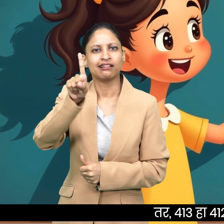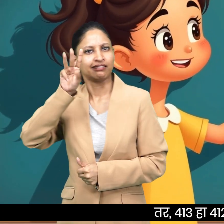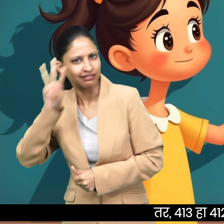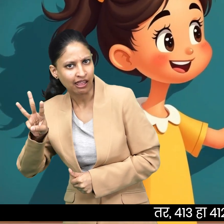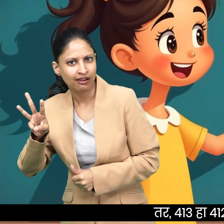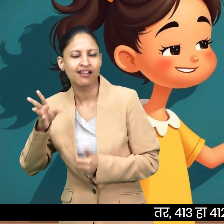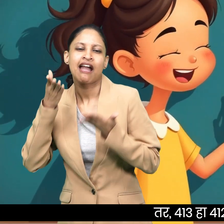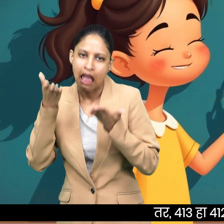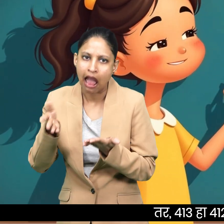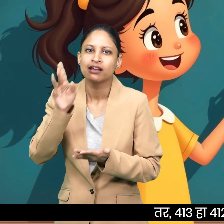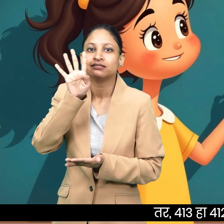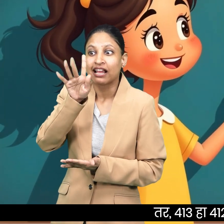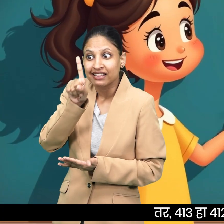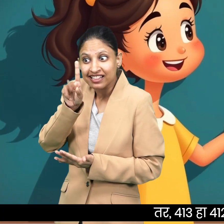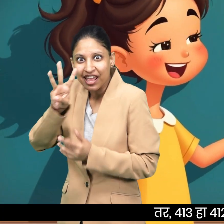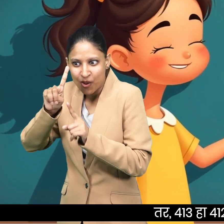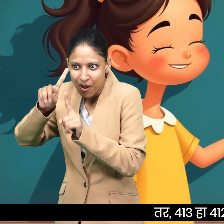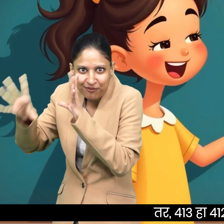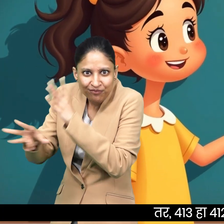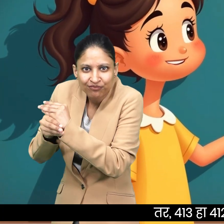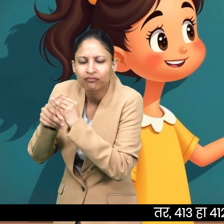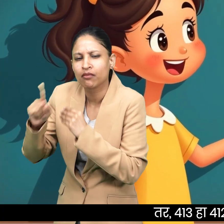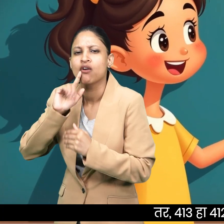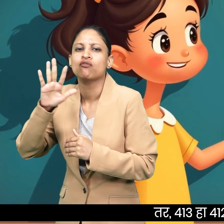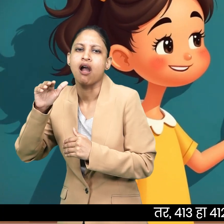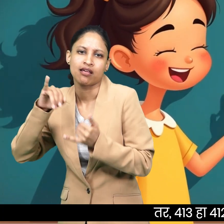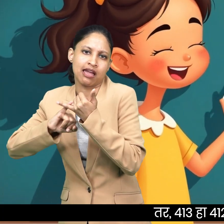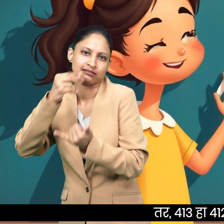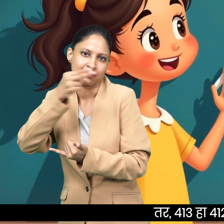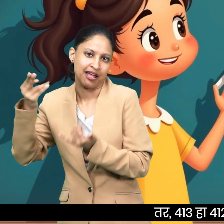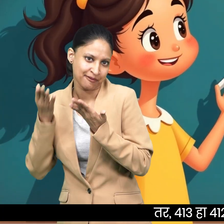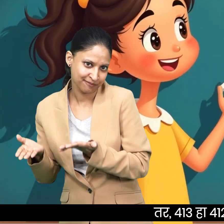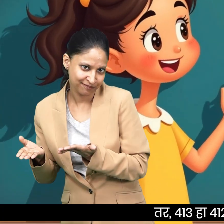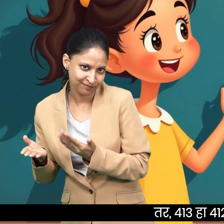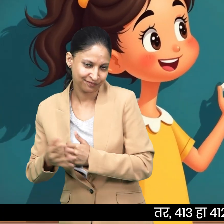तर 413 हा 412चा उत्तराधिकारी आहे.